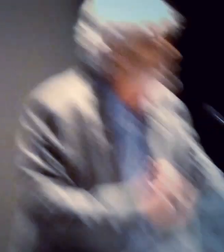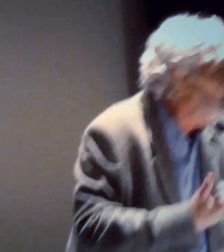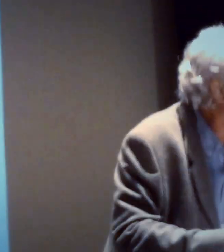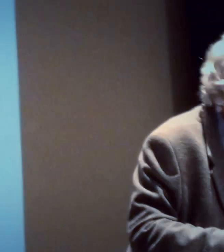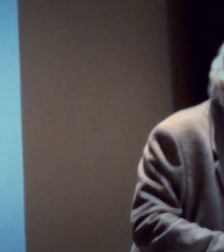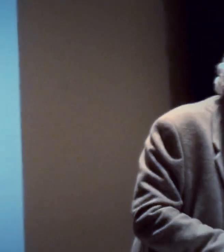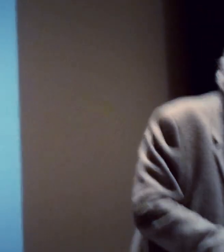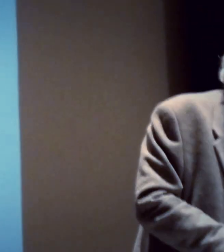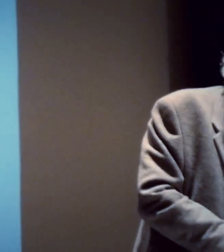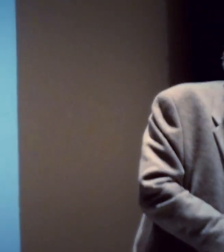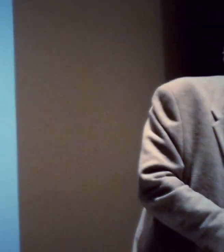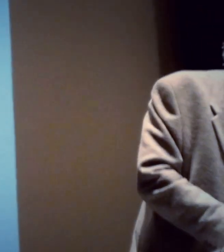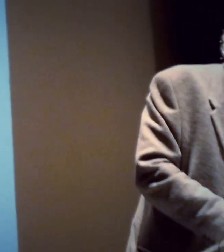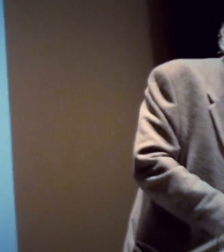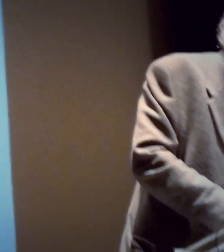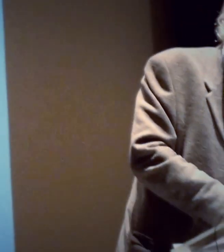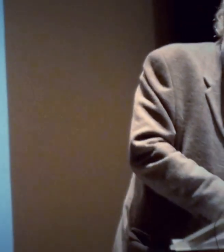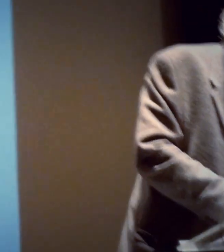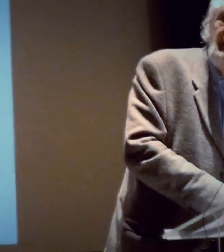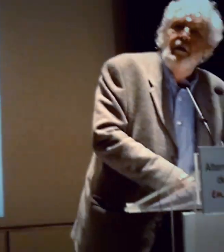no sentido propio da palabra,